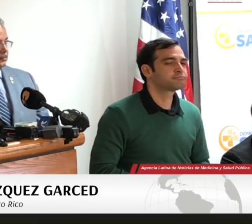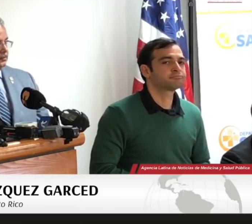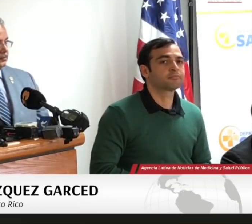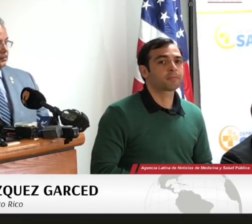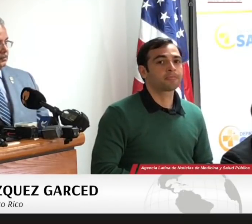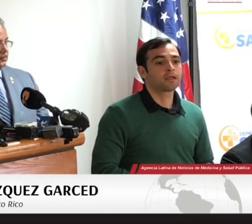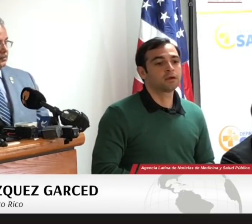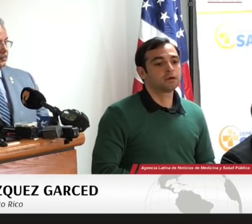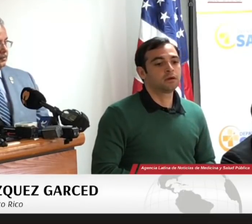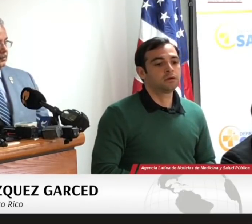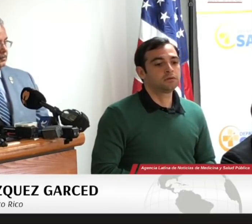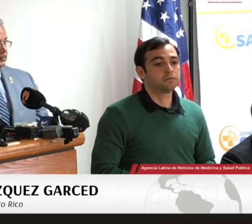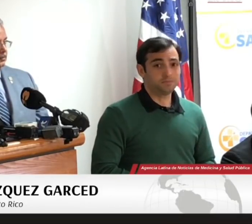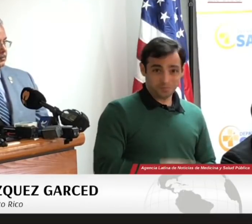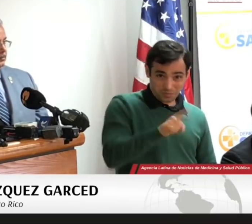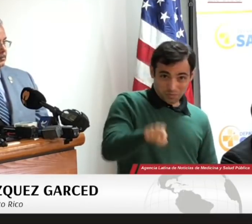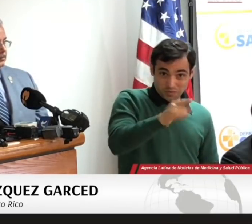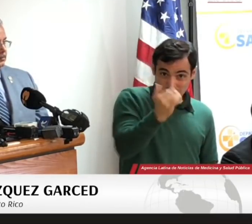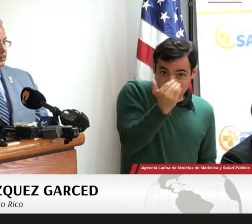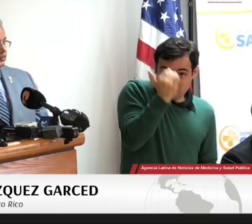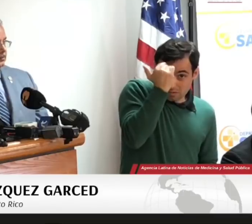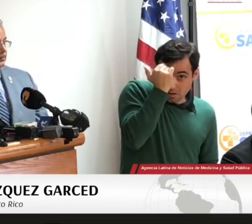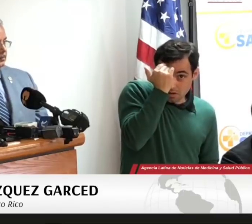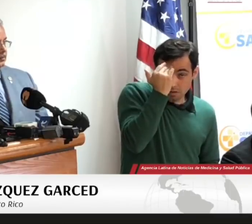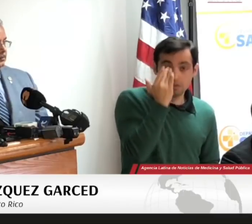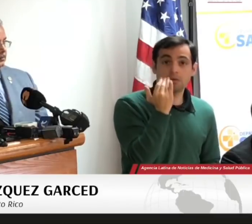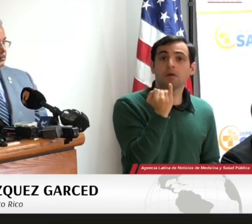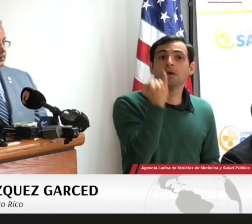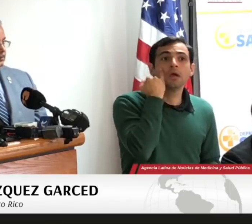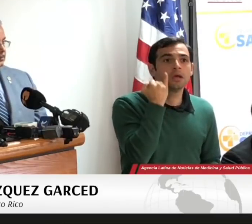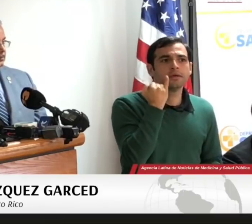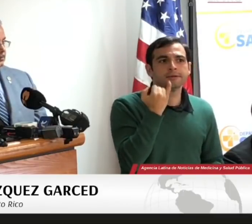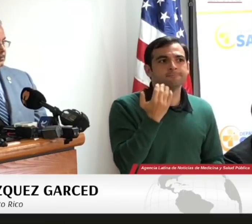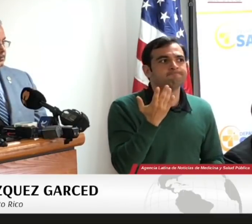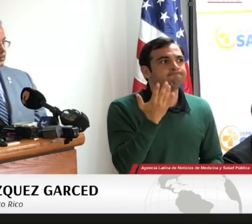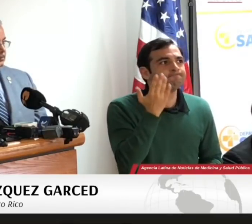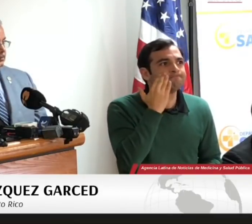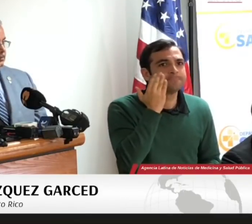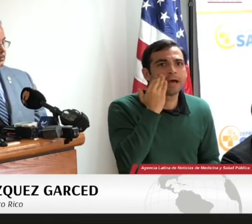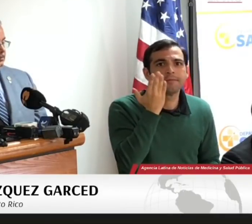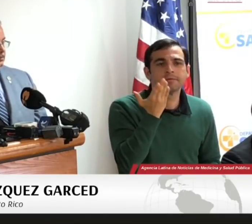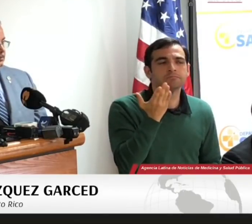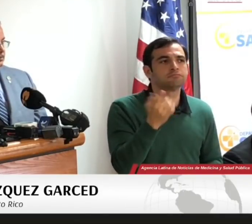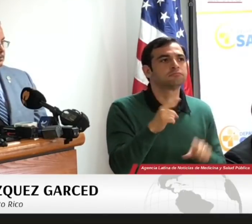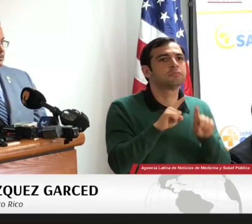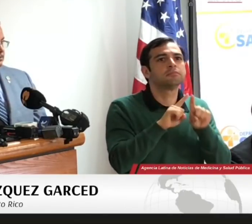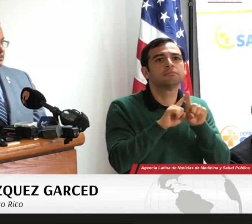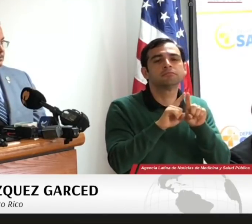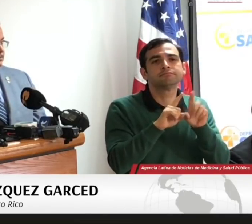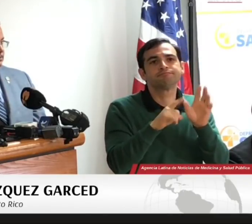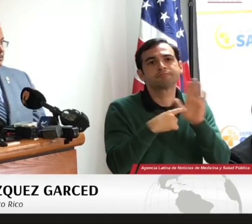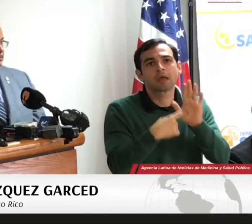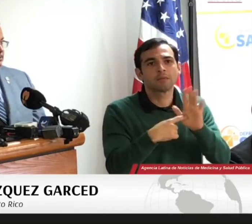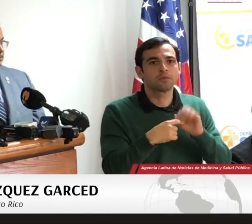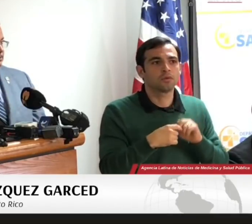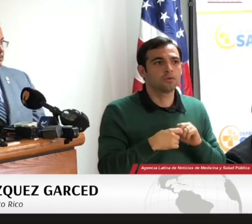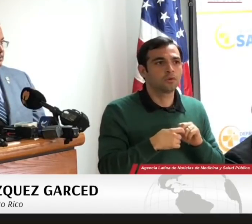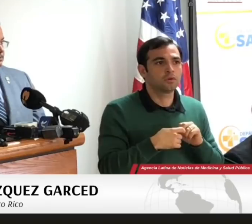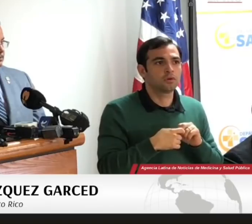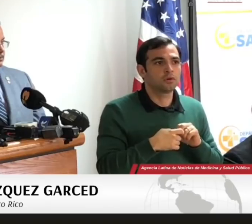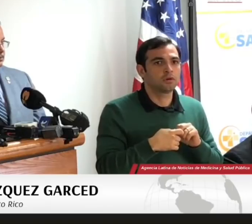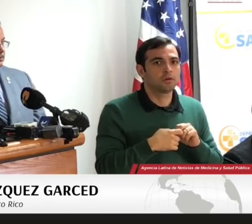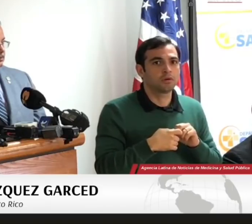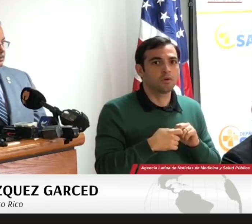saben tienen conocimiento del tracto de los movimientos en la isla de ese